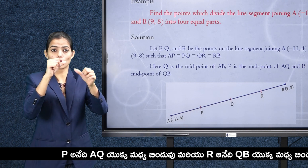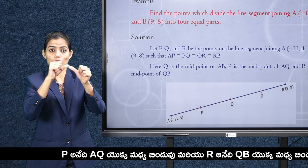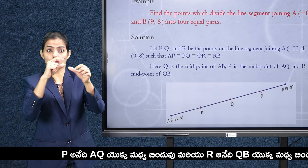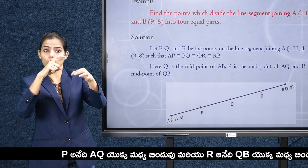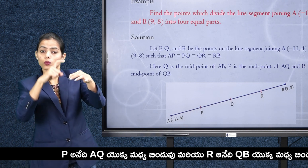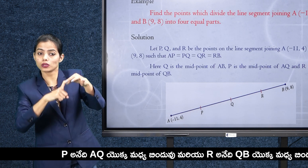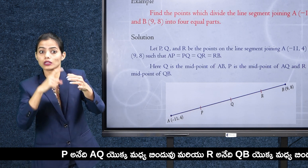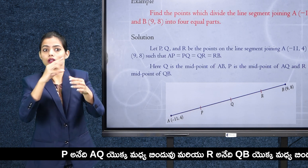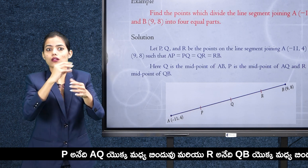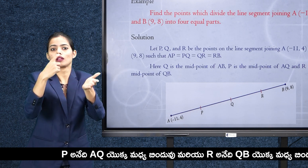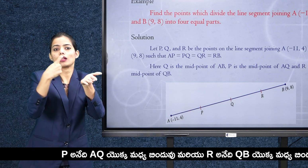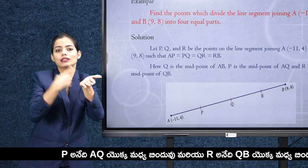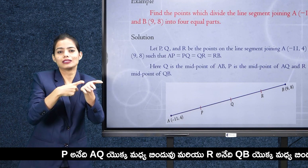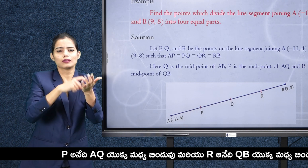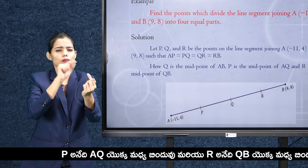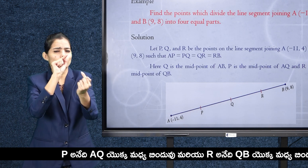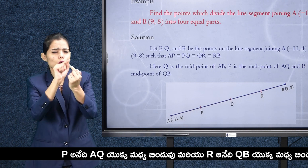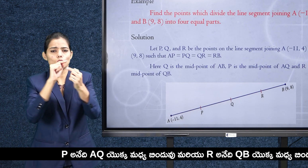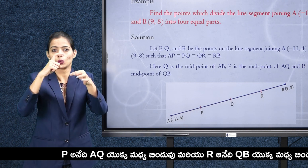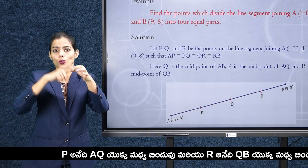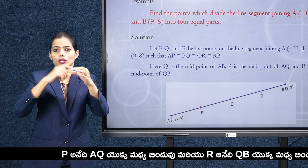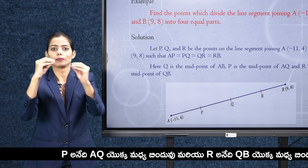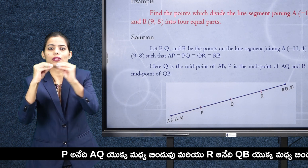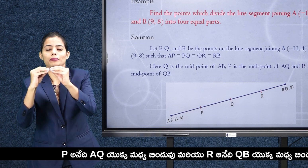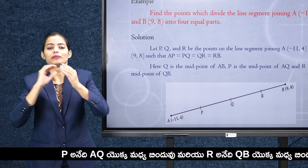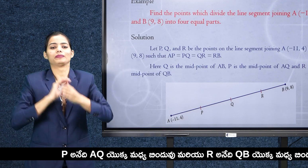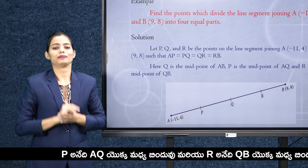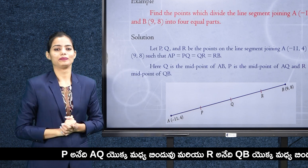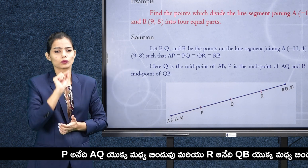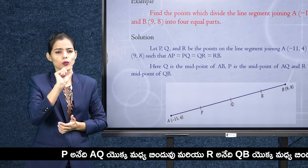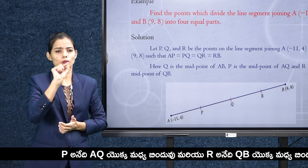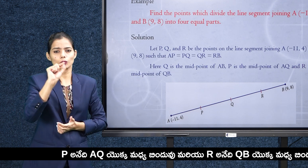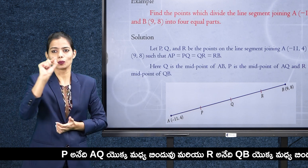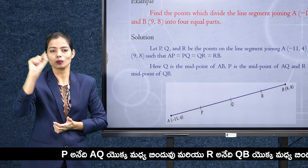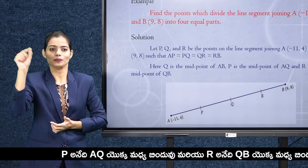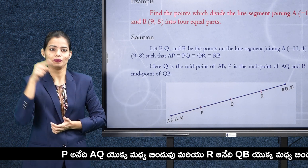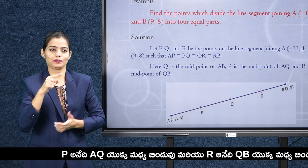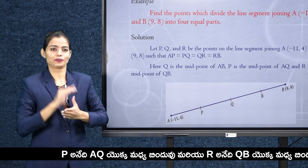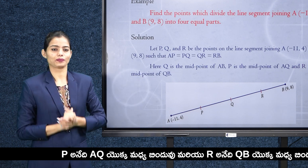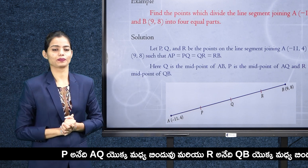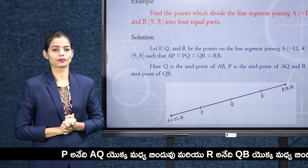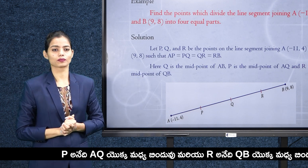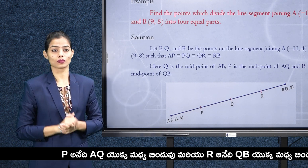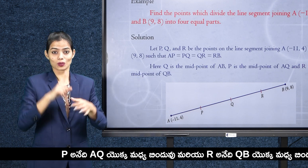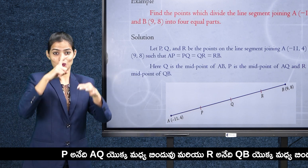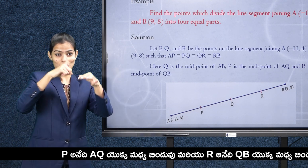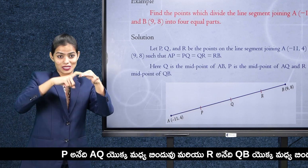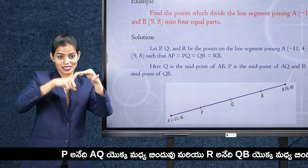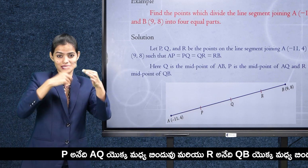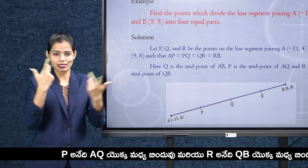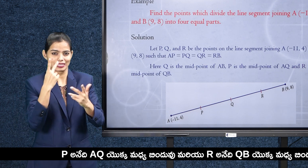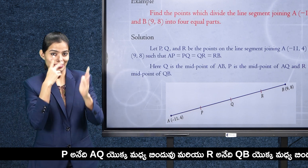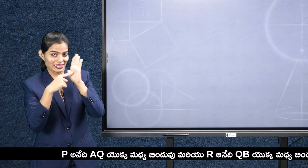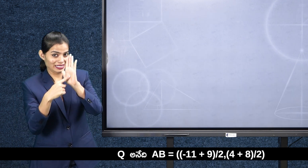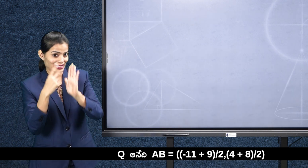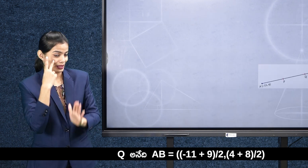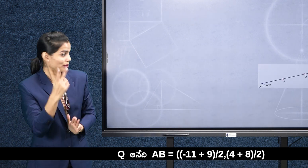అనేది ఏక్యూ యొక్క మధ్య బిందువు మరియు ఆర్ అనేది క్యూబి యొక్క మధ్య బిందువు.